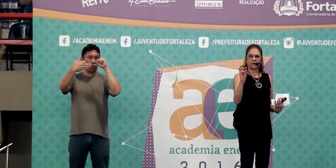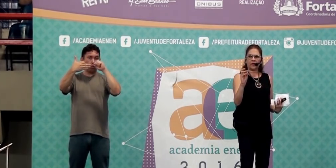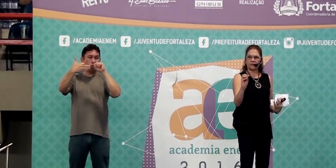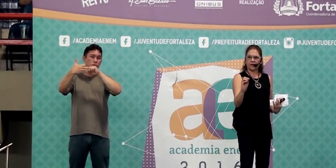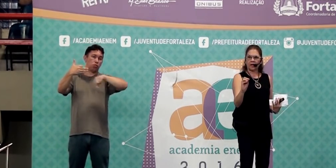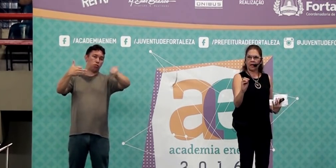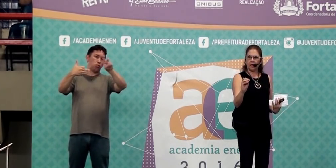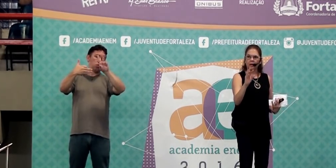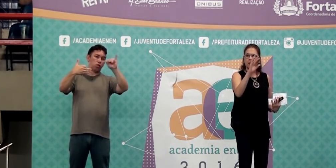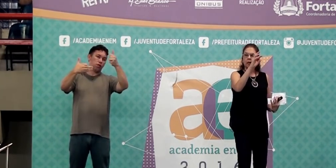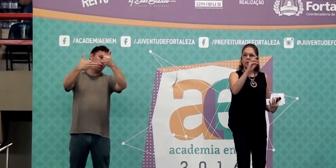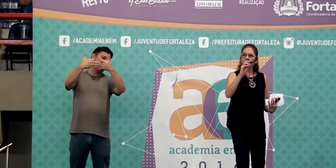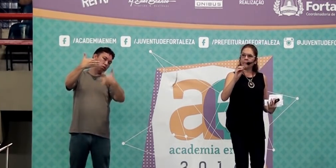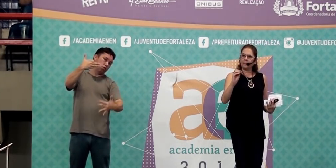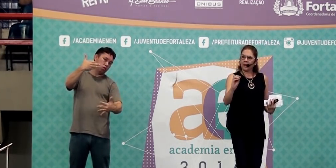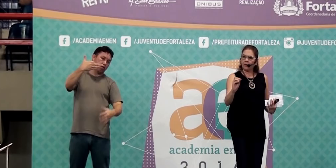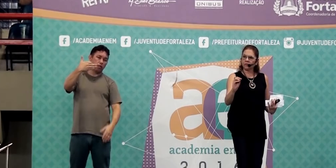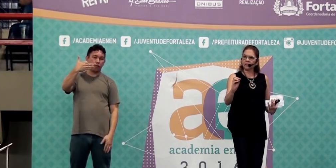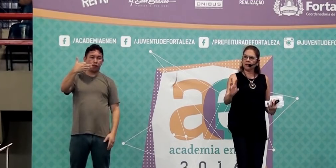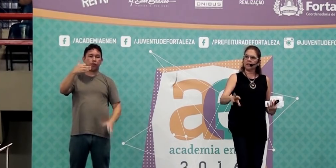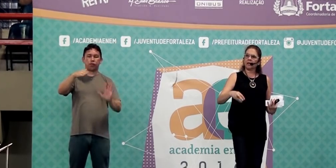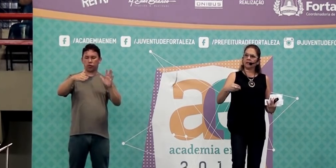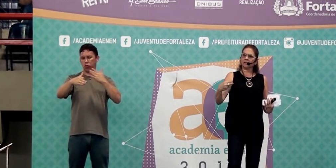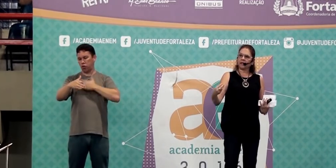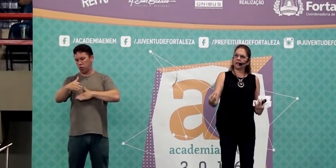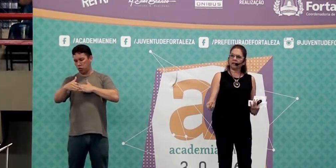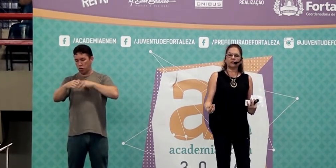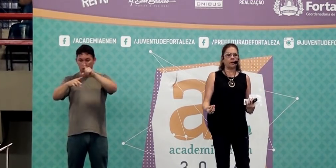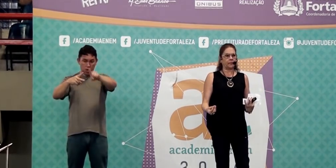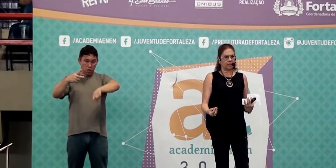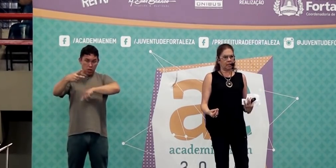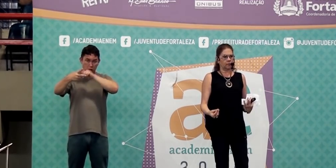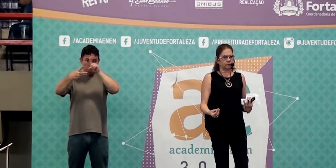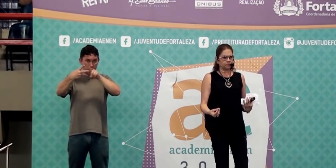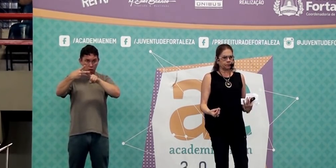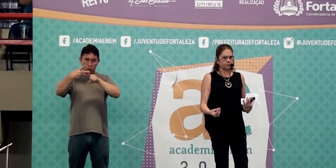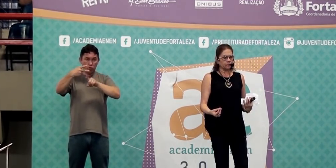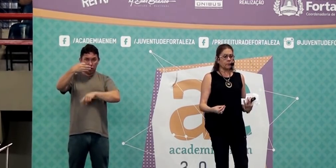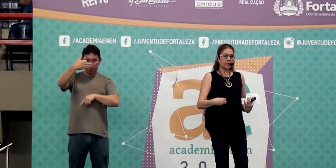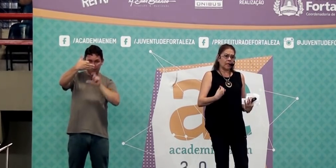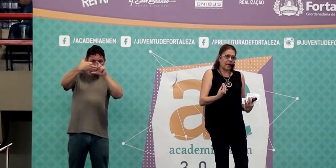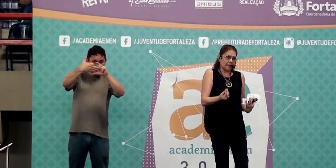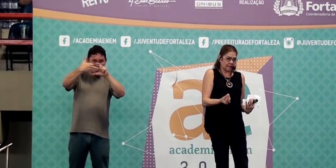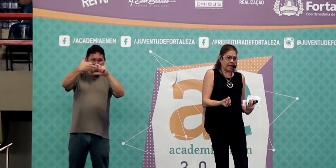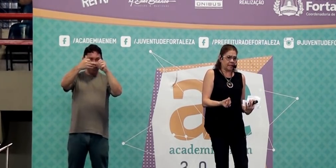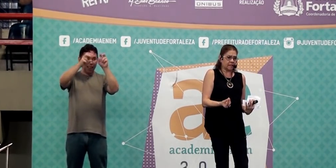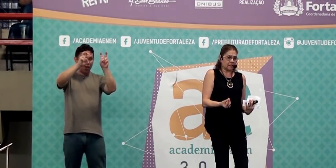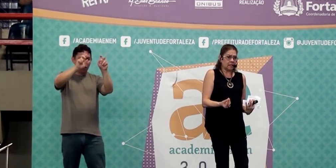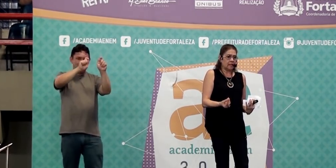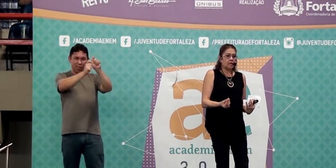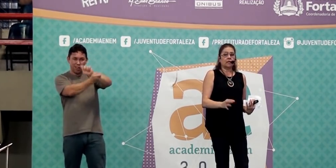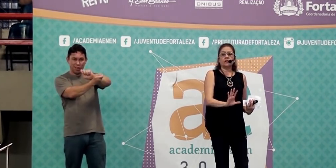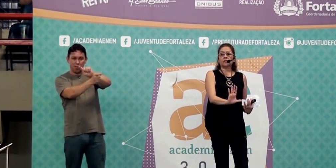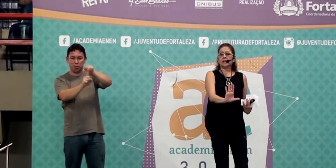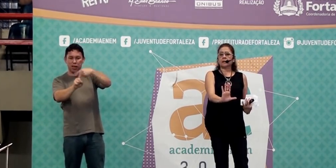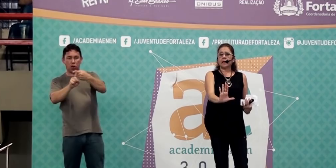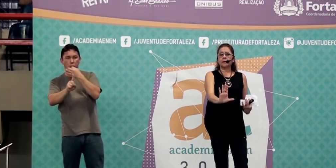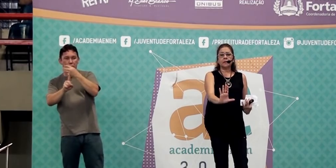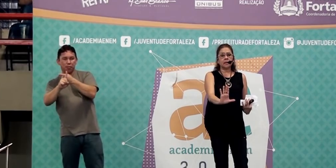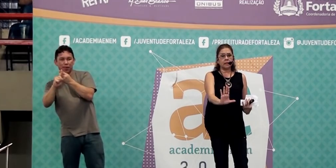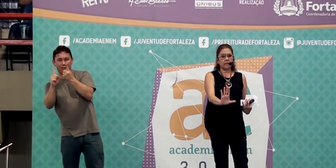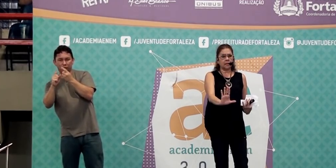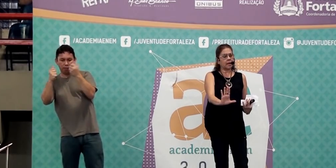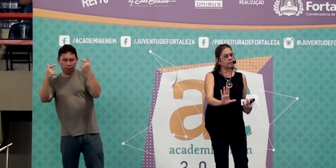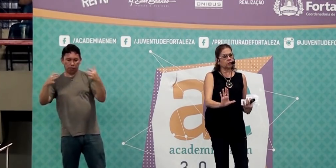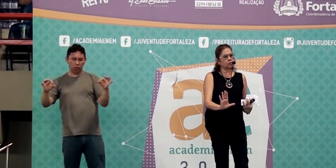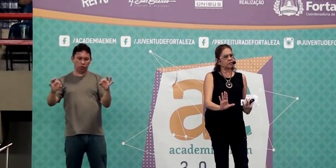qual você vai falar, uma pausa e a seguir sua opinião, que é a tese, e você